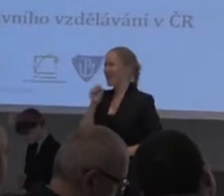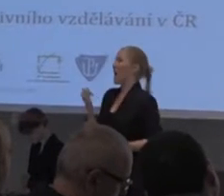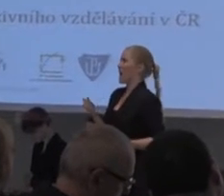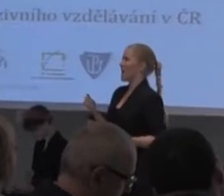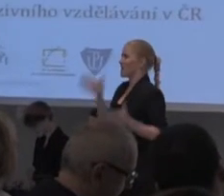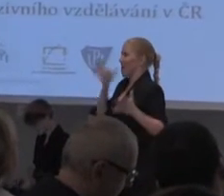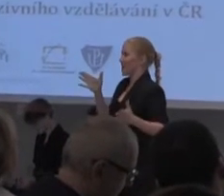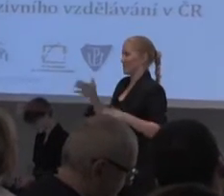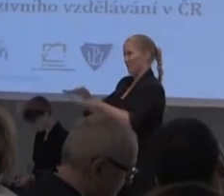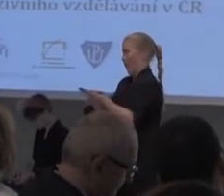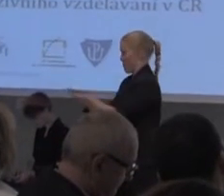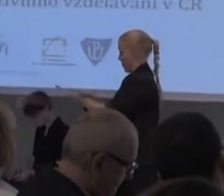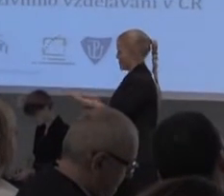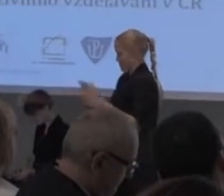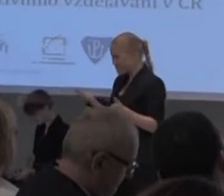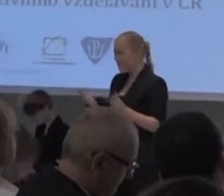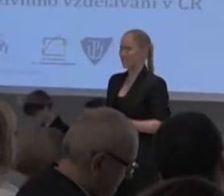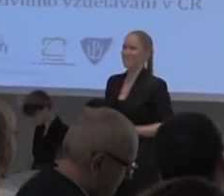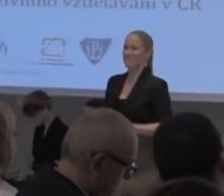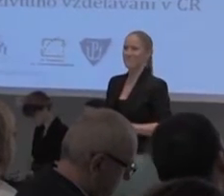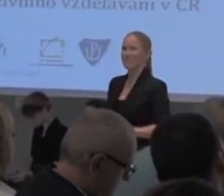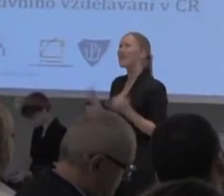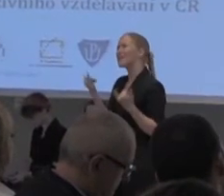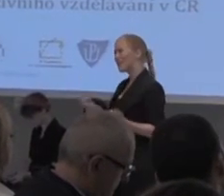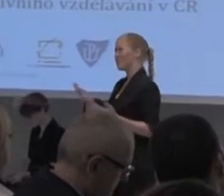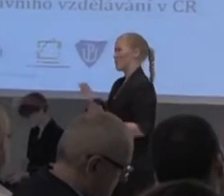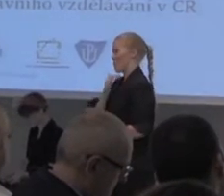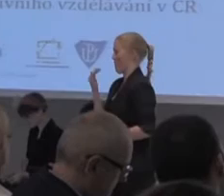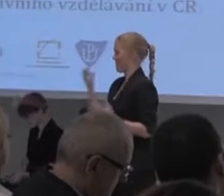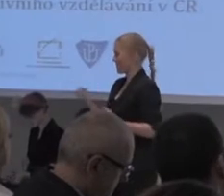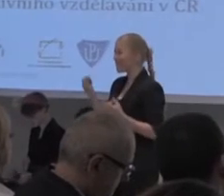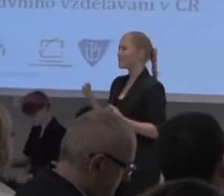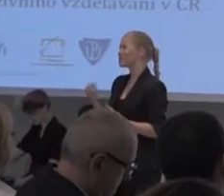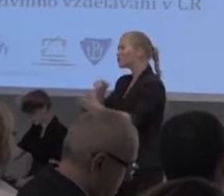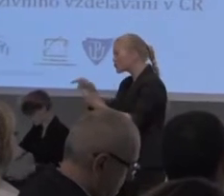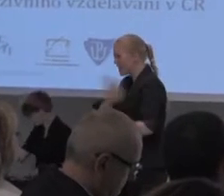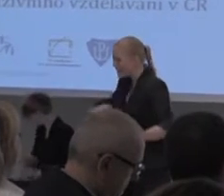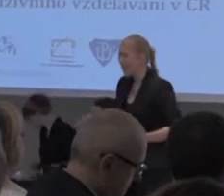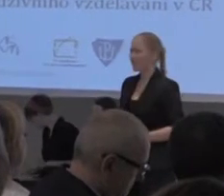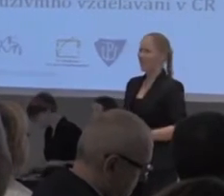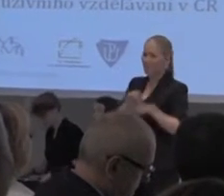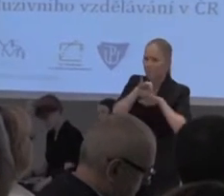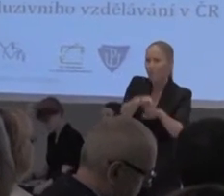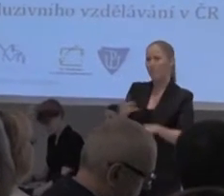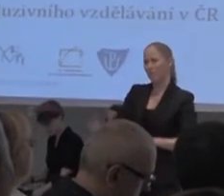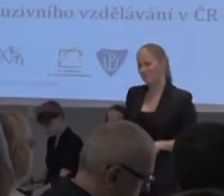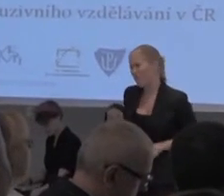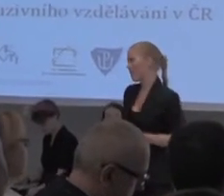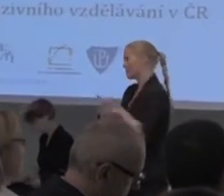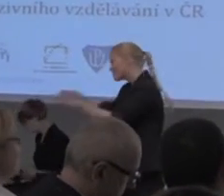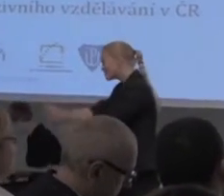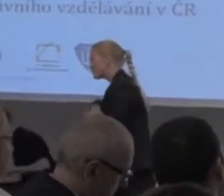jo. Já jsem vypravovala 3 děti někam, jo, školka, škola, takže já už mám den